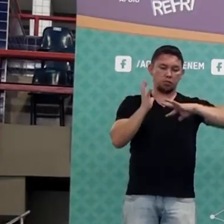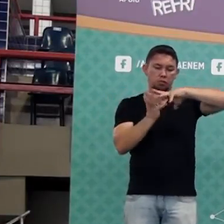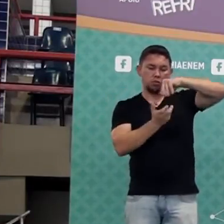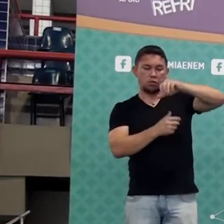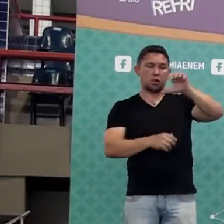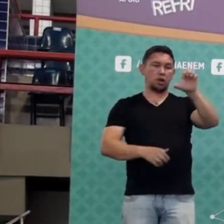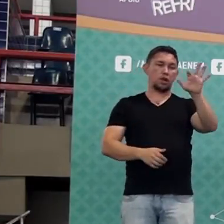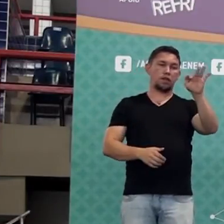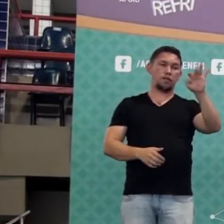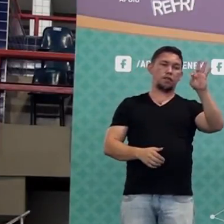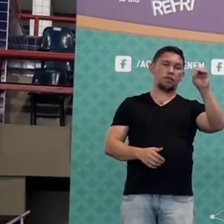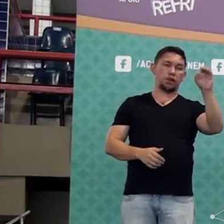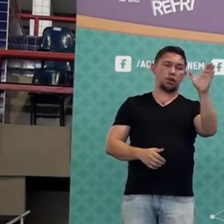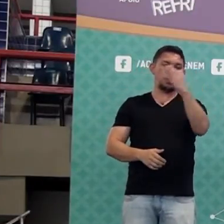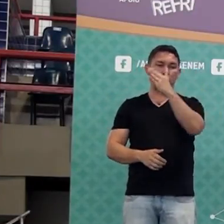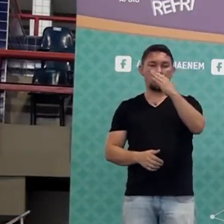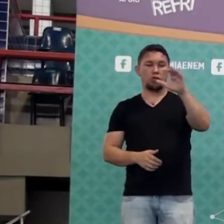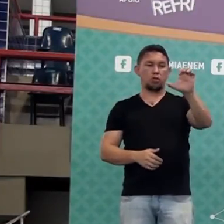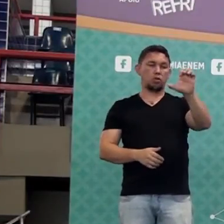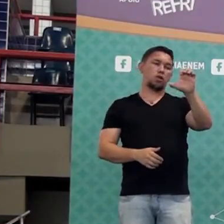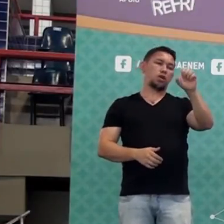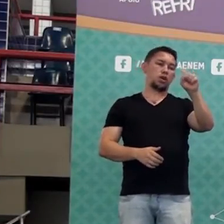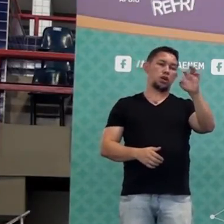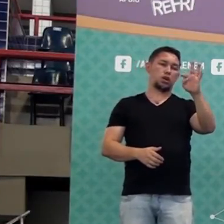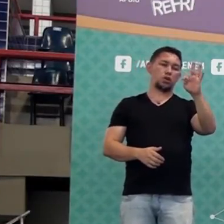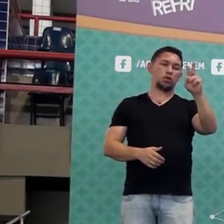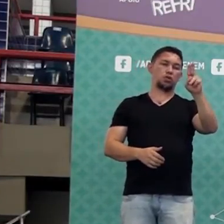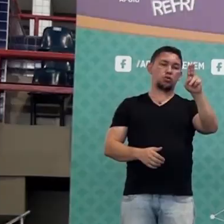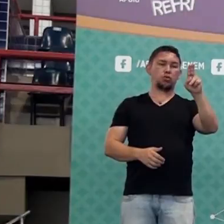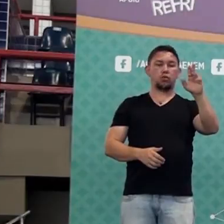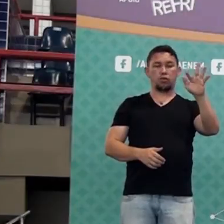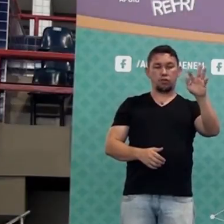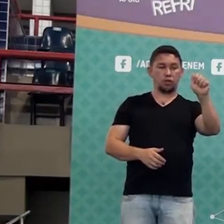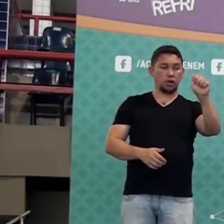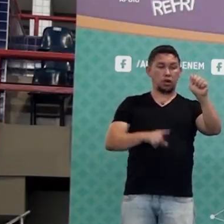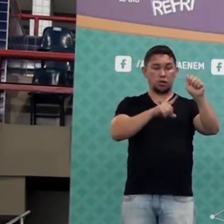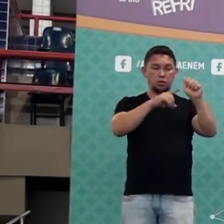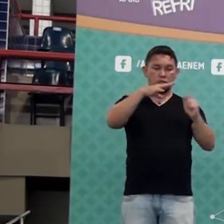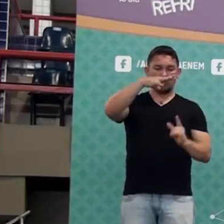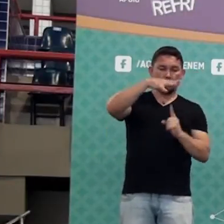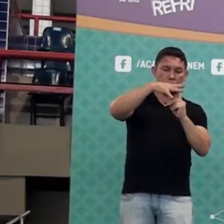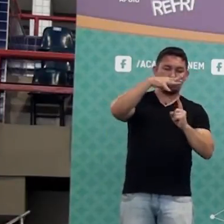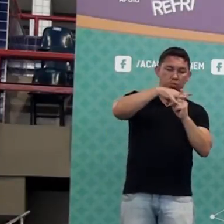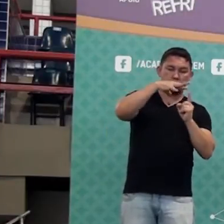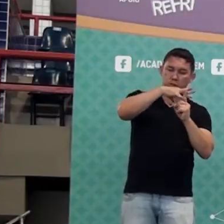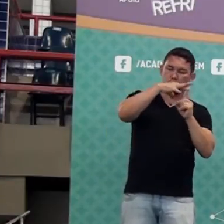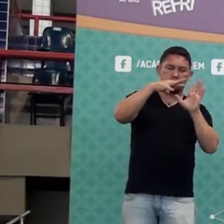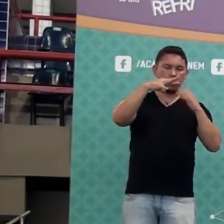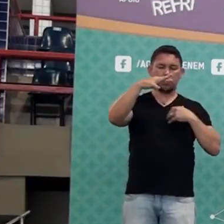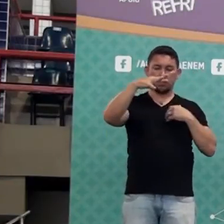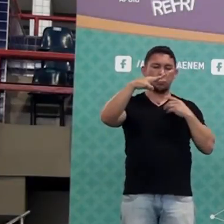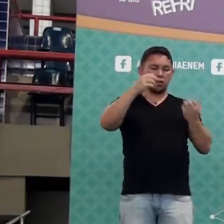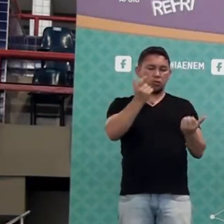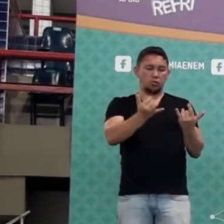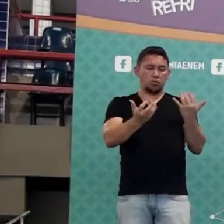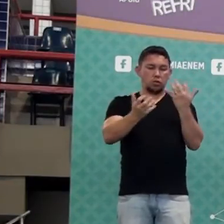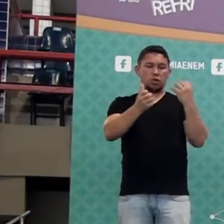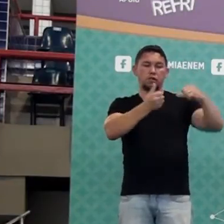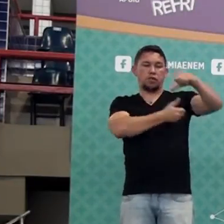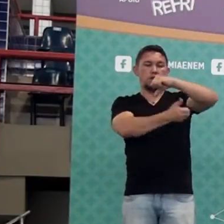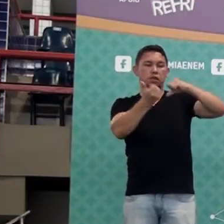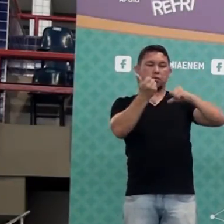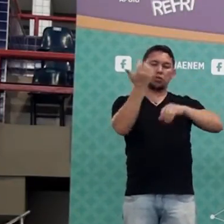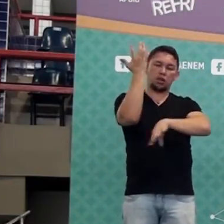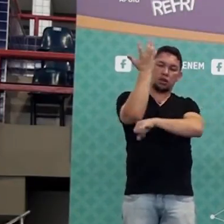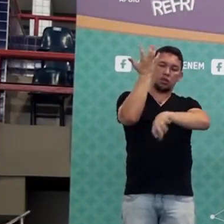porque o CO2 que é liberado na queima desse combustível vai ser reabsorvido pelo processo de